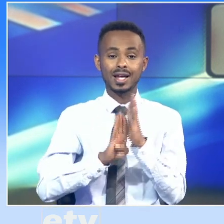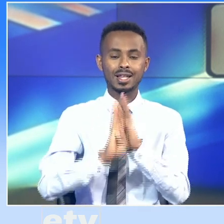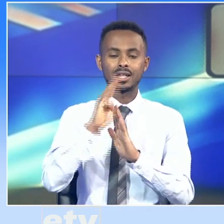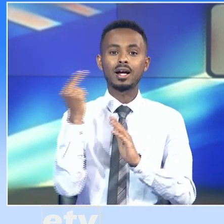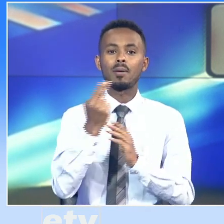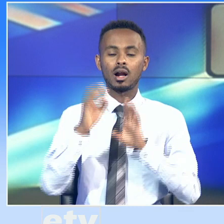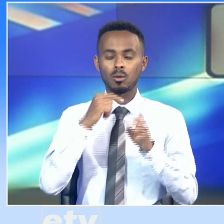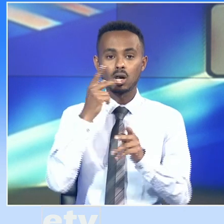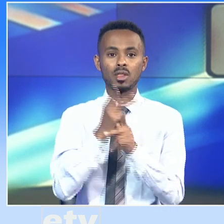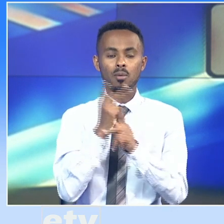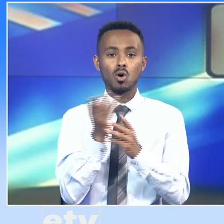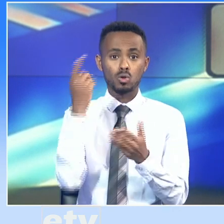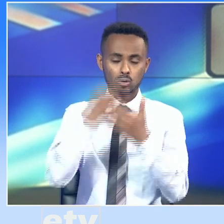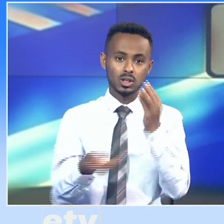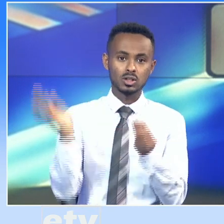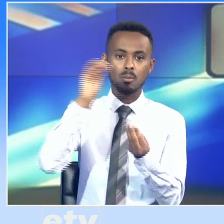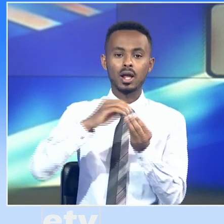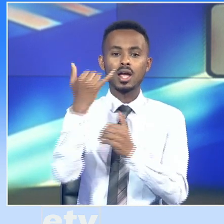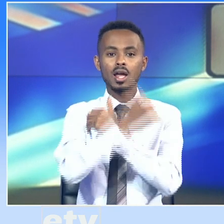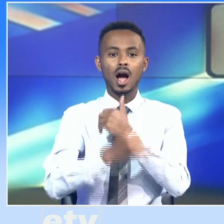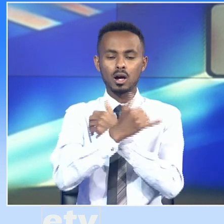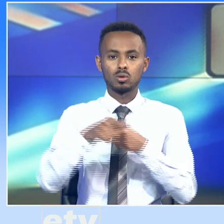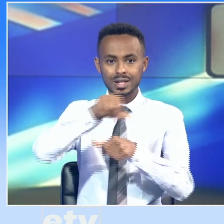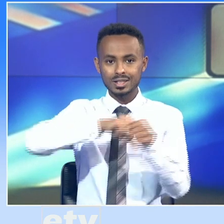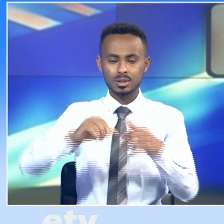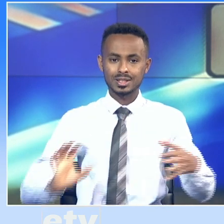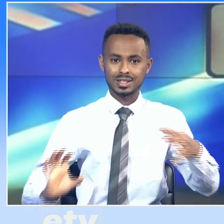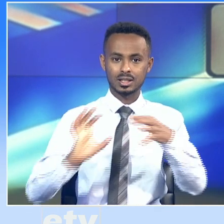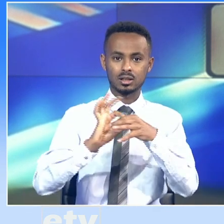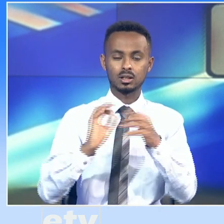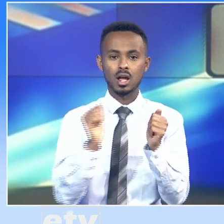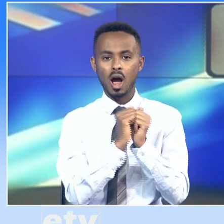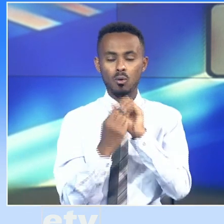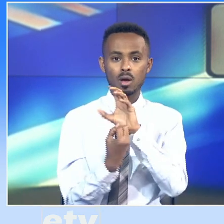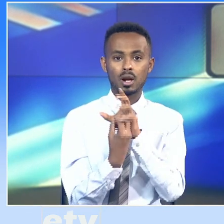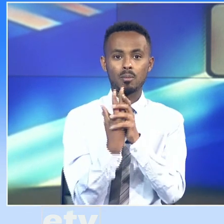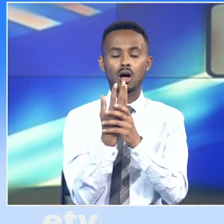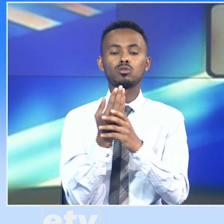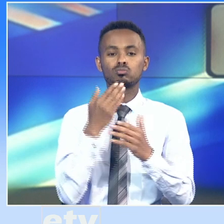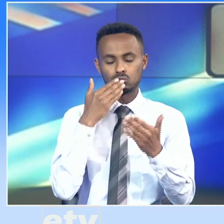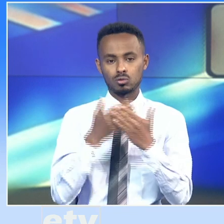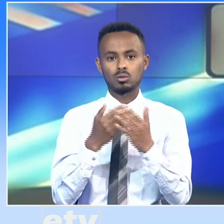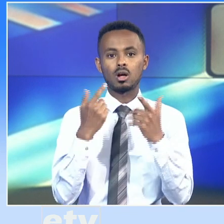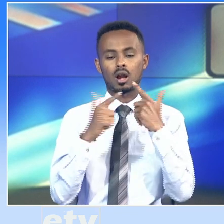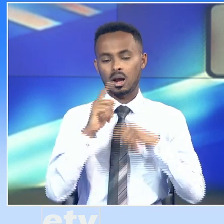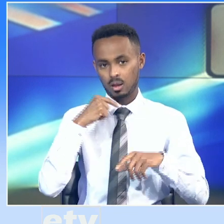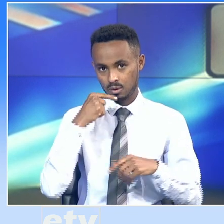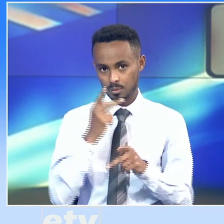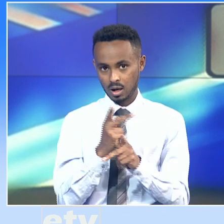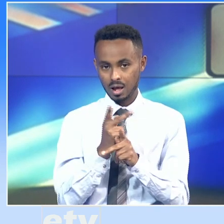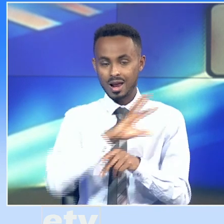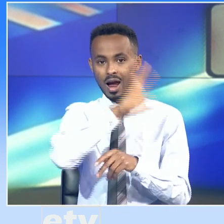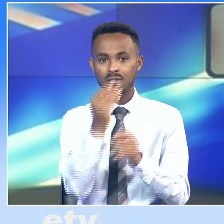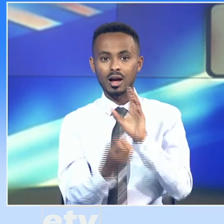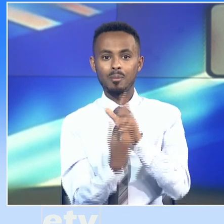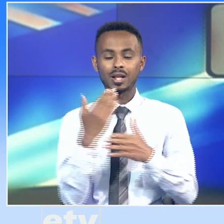ተብሎ ከመጠበቀው ውጤቱ ባሻገር የሀገራቱን የርስ በርስ ትስስርና የአብሮ መልማት ውጥን እውን ያደርጋል ተብሎ ይጠበቃል። ለአፍሪካ